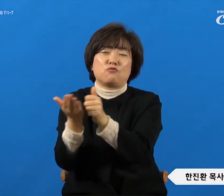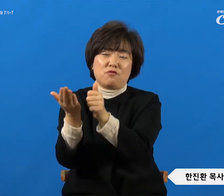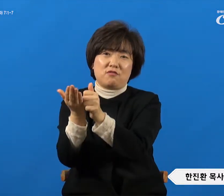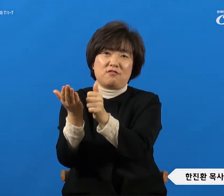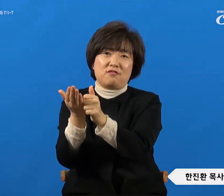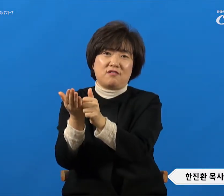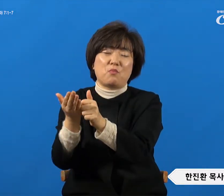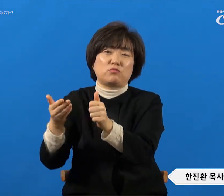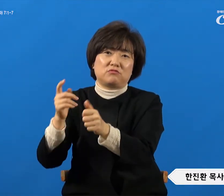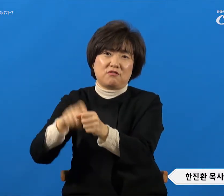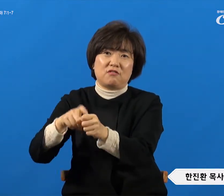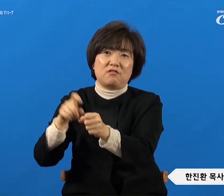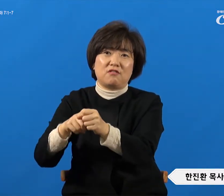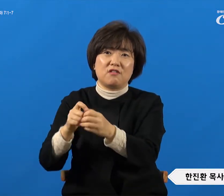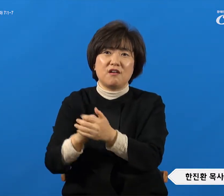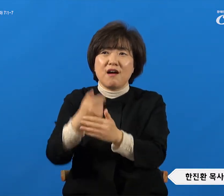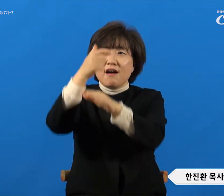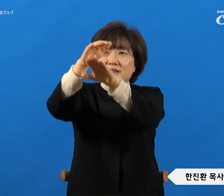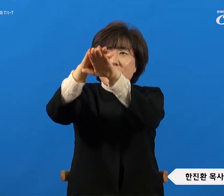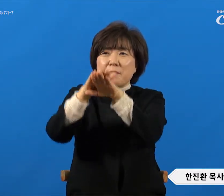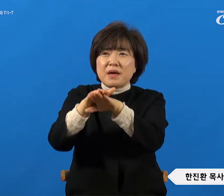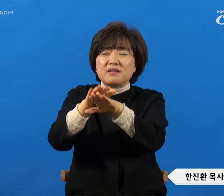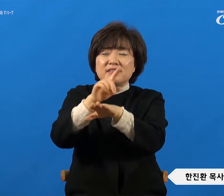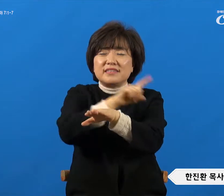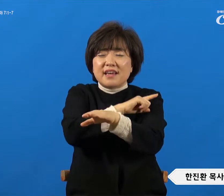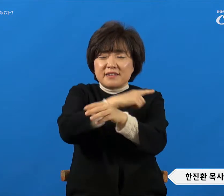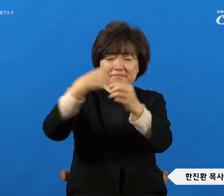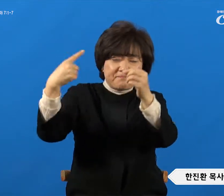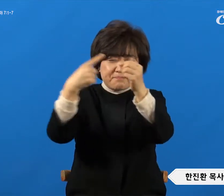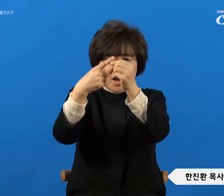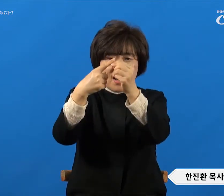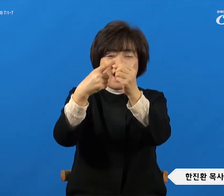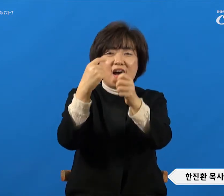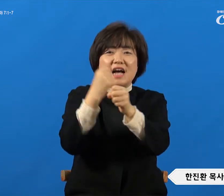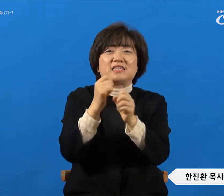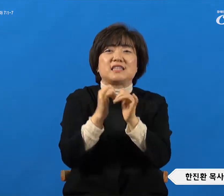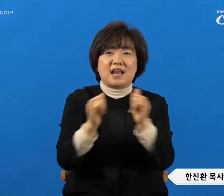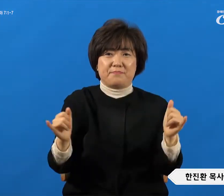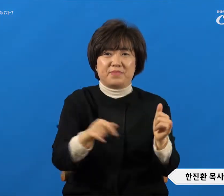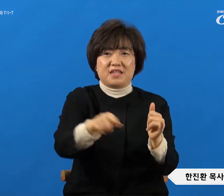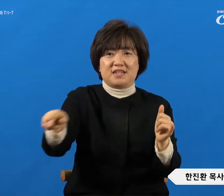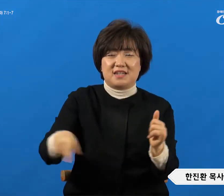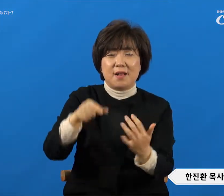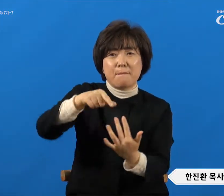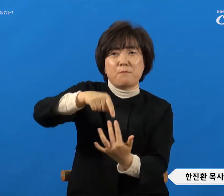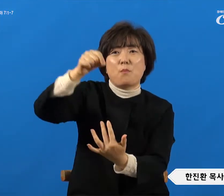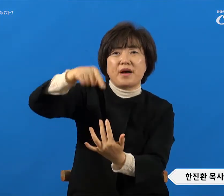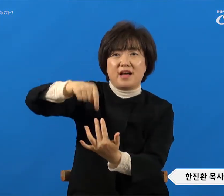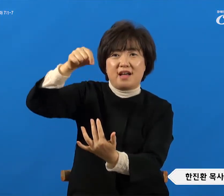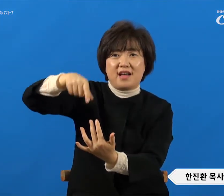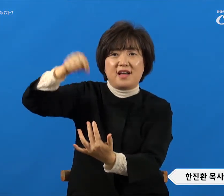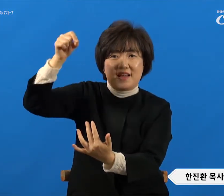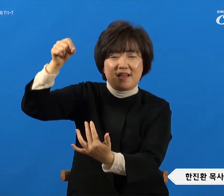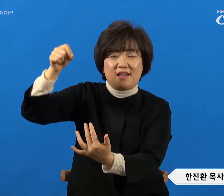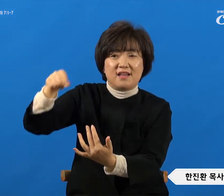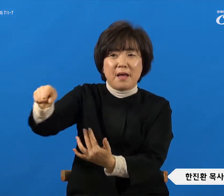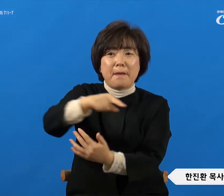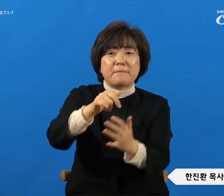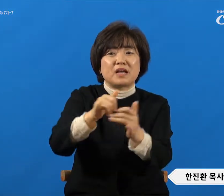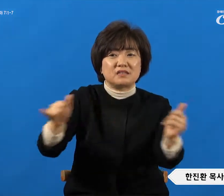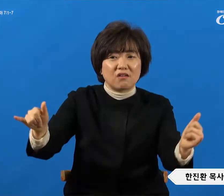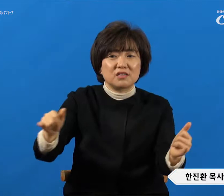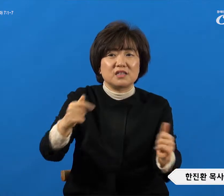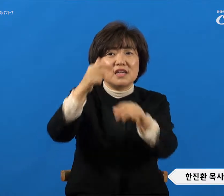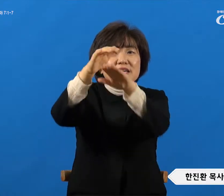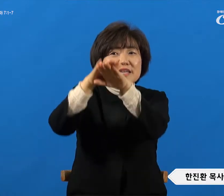사람, 예배를 생명처럼 소중하게 여기는 사람, 백성들을 그런 사람으로 키우기를